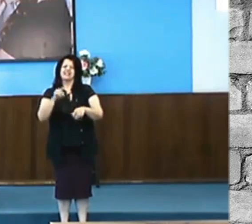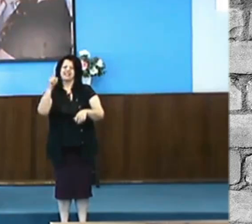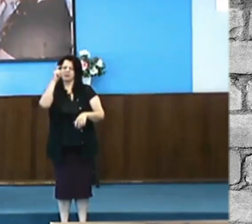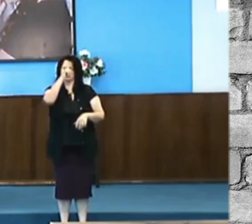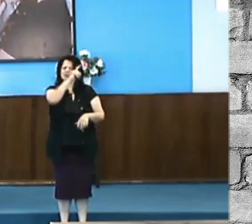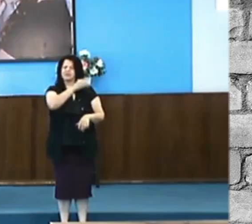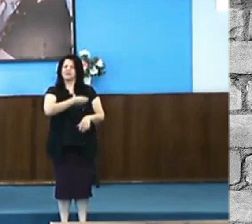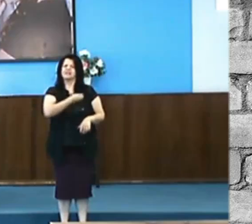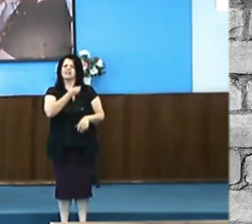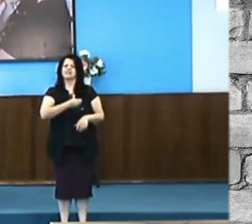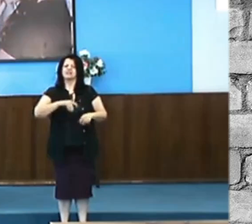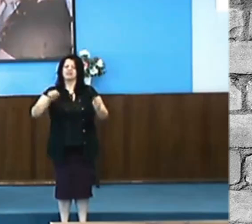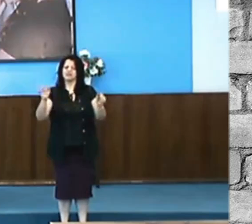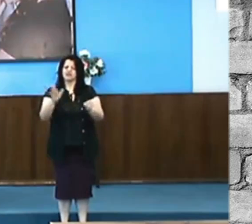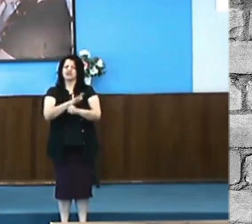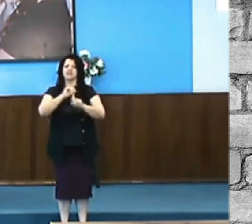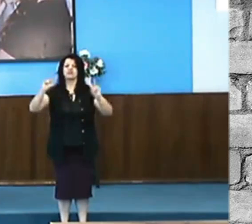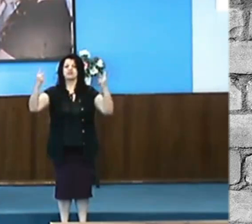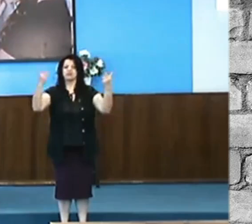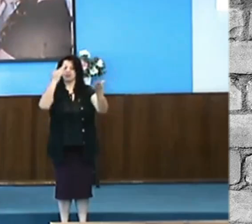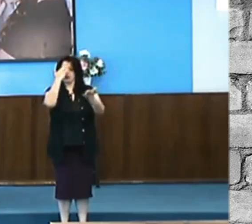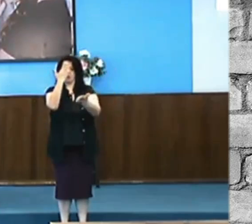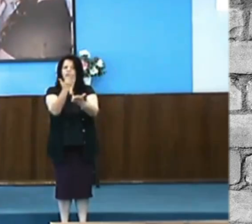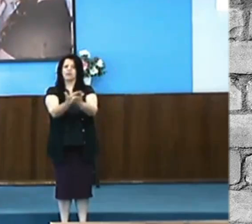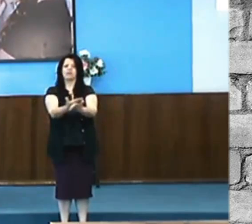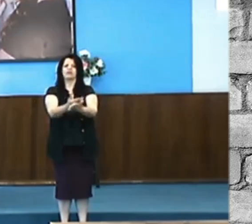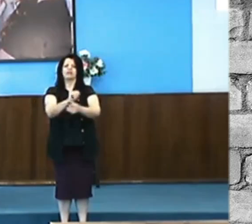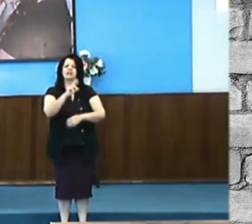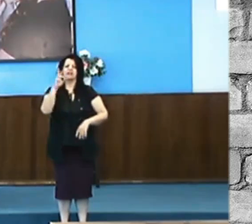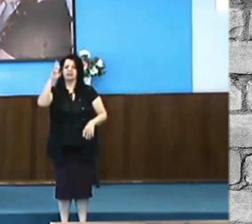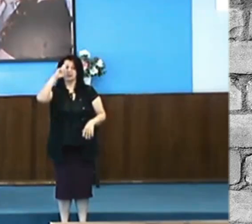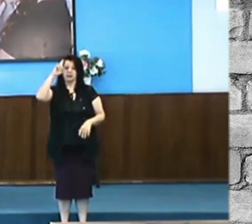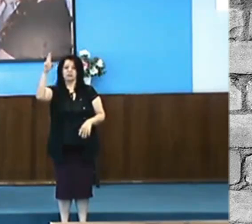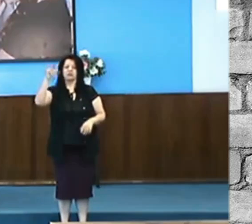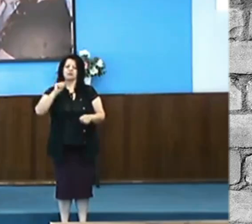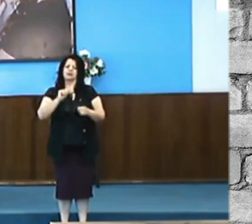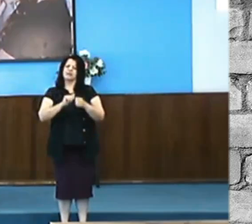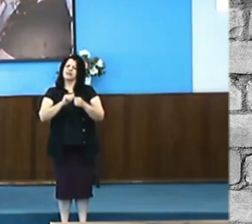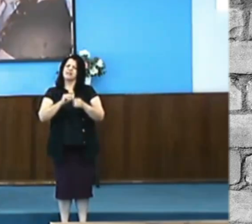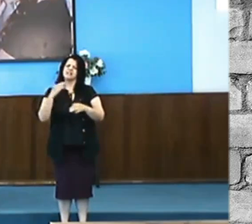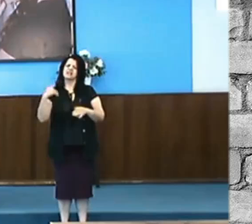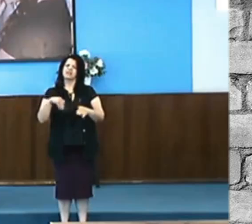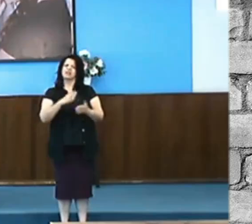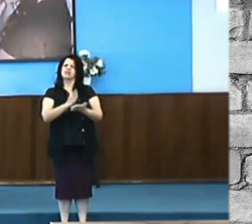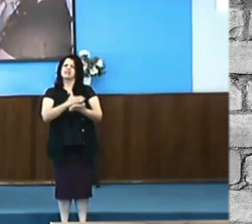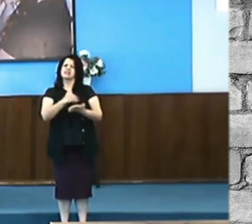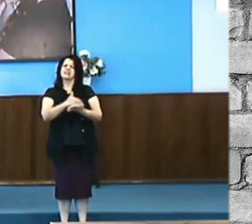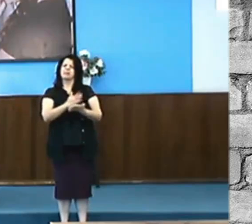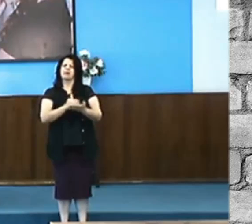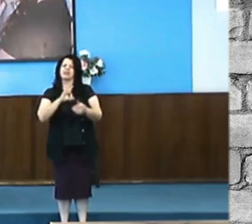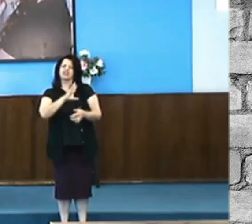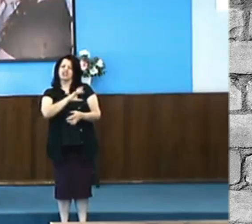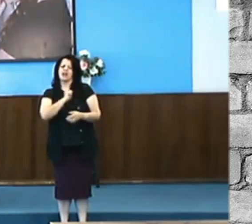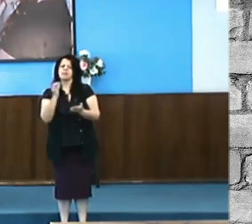instabilidade vitoriosamente, confiantes no Senhor, fazendo a nossa parte, amando os nossos irmãos,